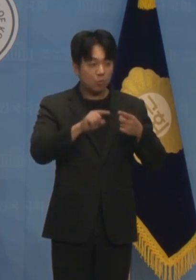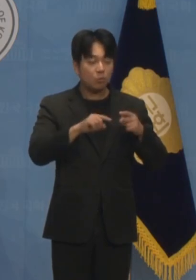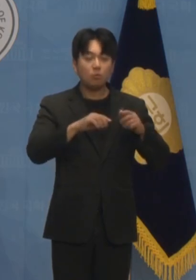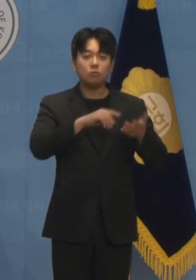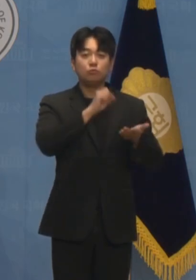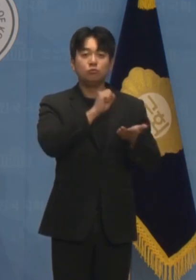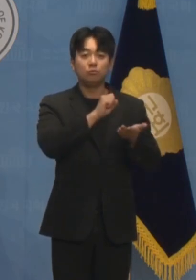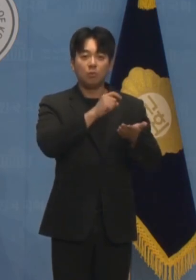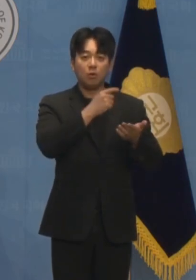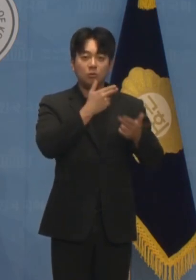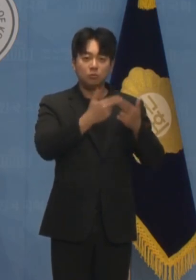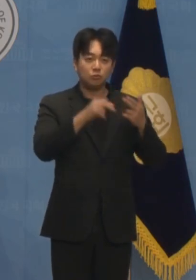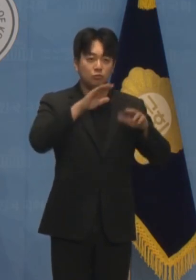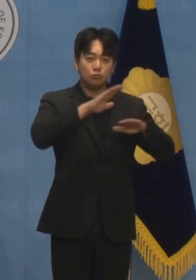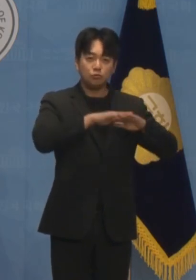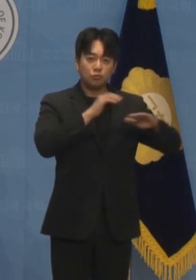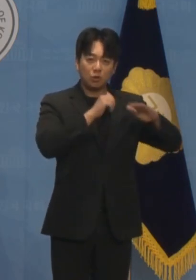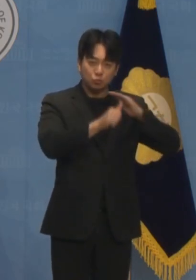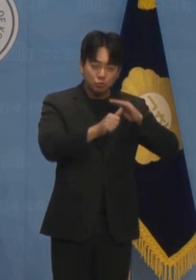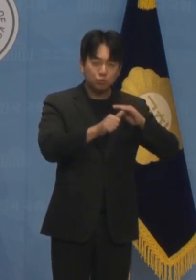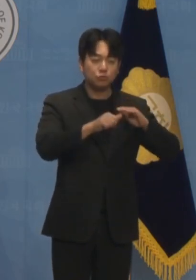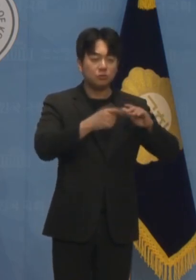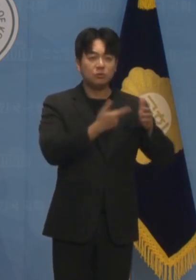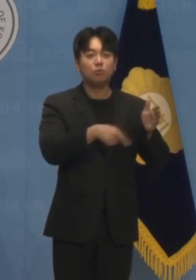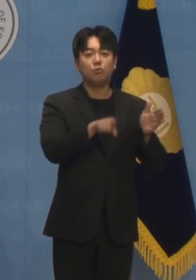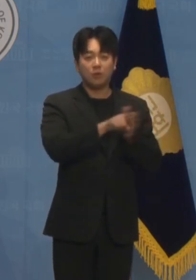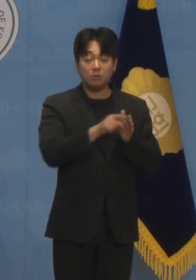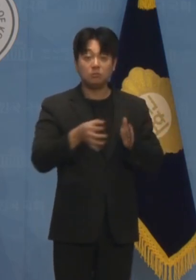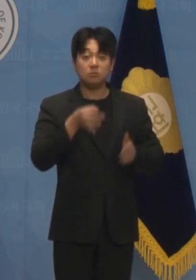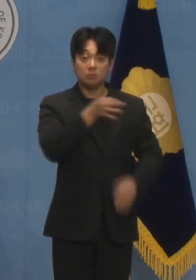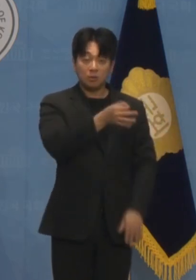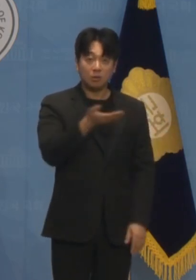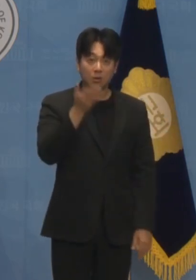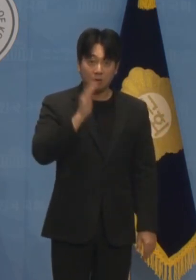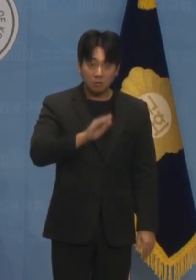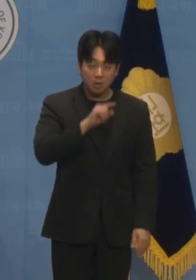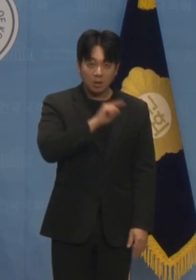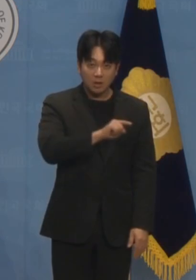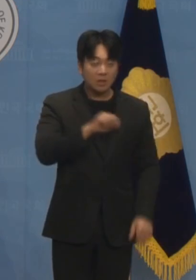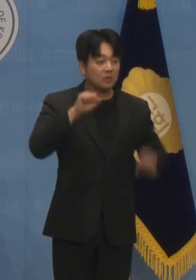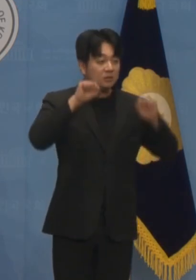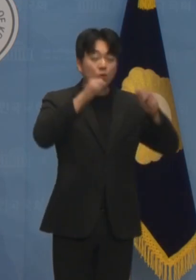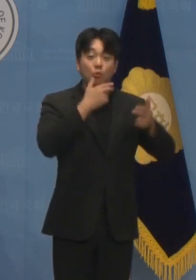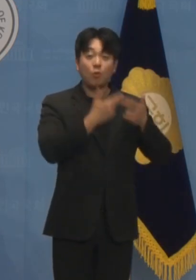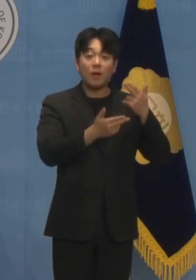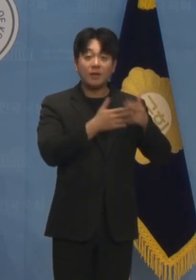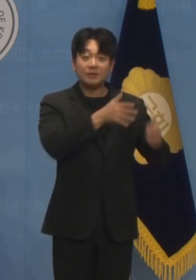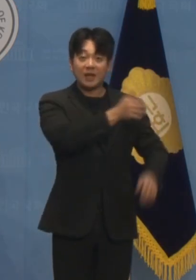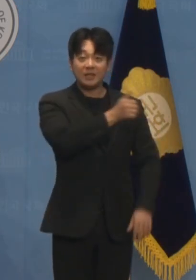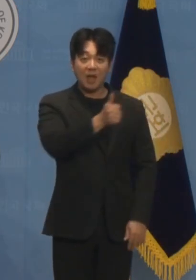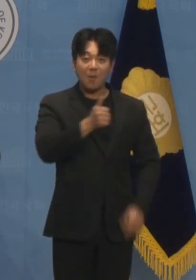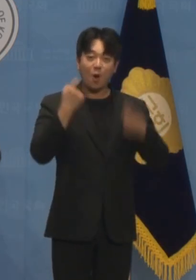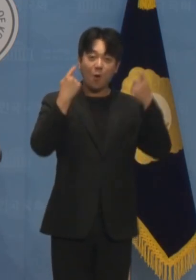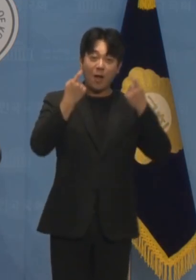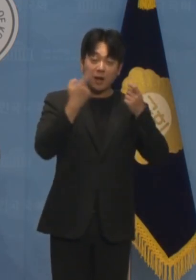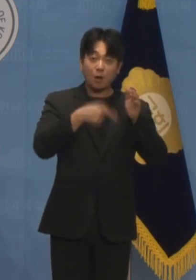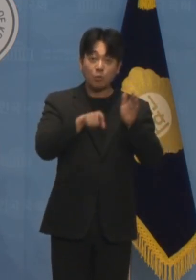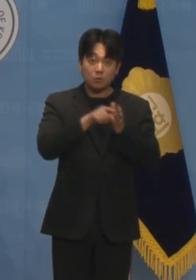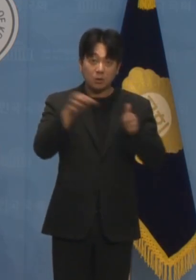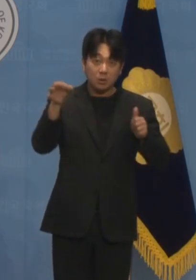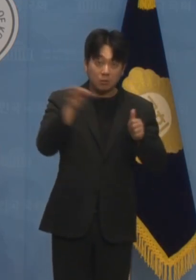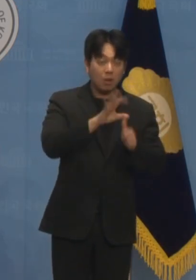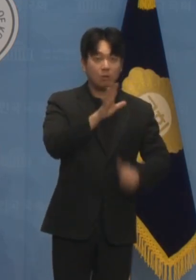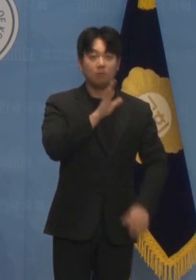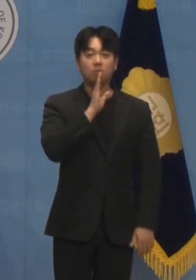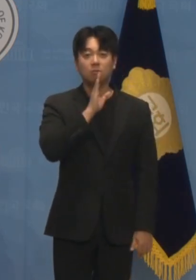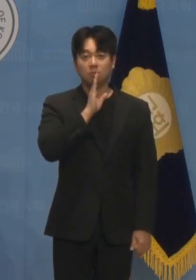낸 것이지 체육회장의 생색용으로 올림픽 유람단에 쓰라고 기부한 것이 아닙니다.